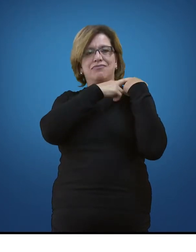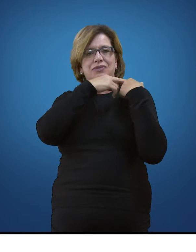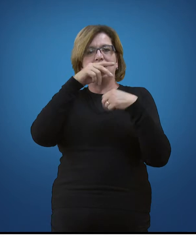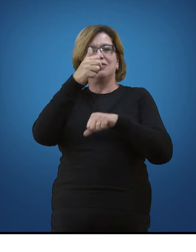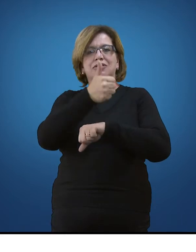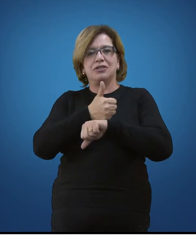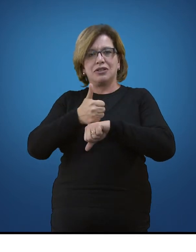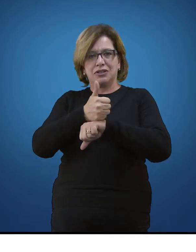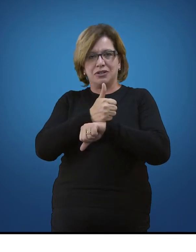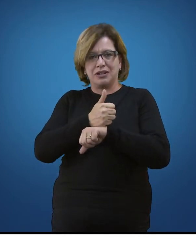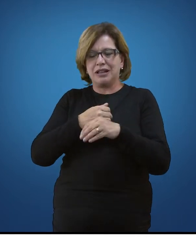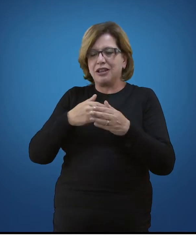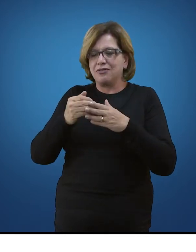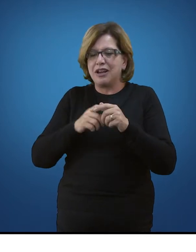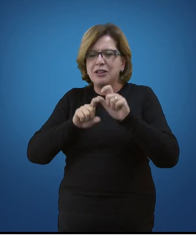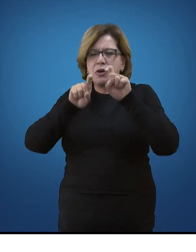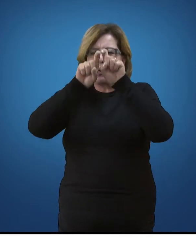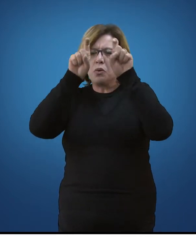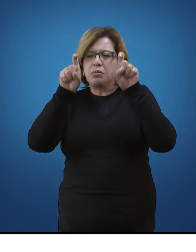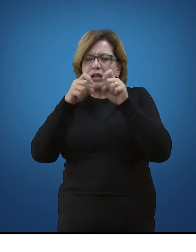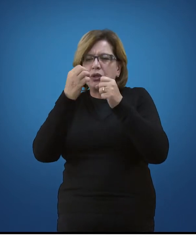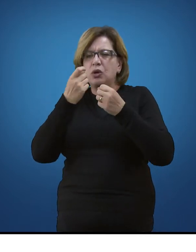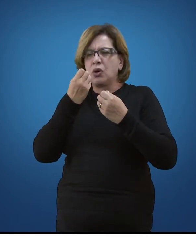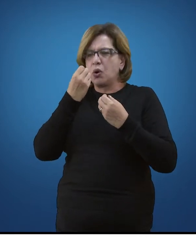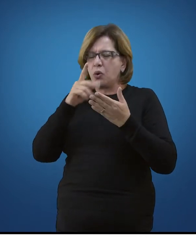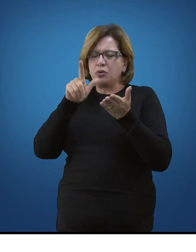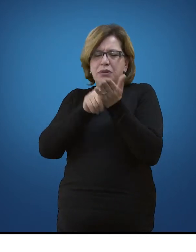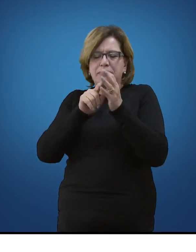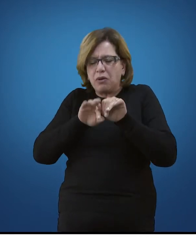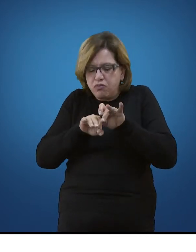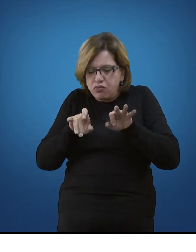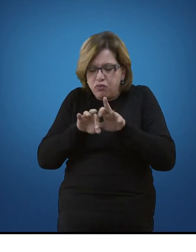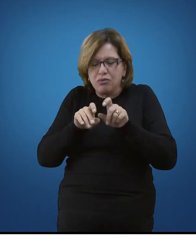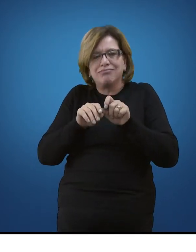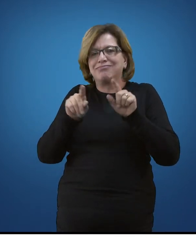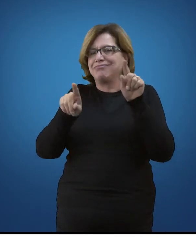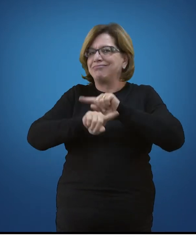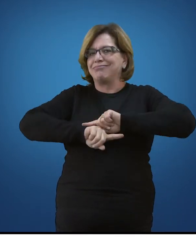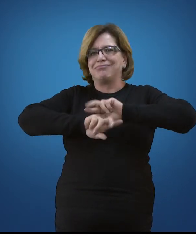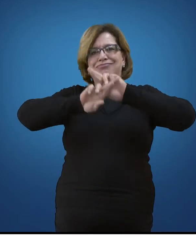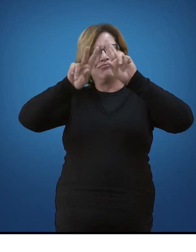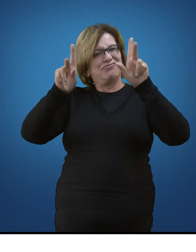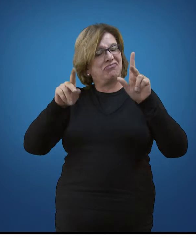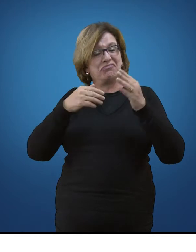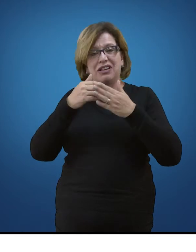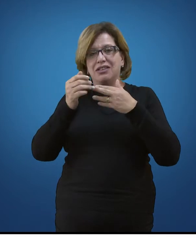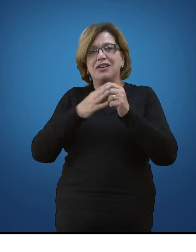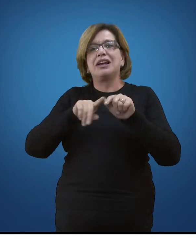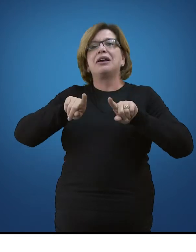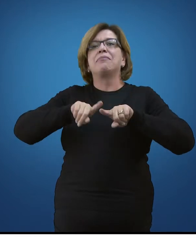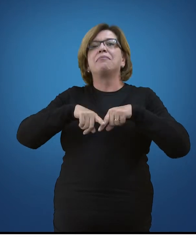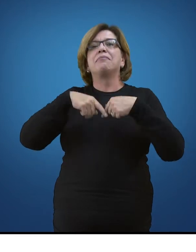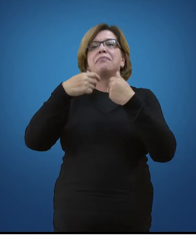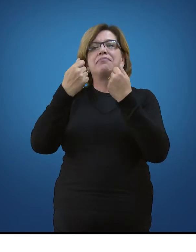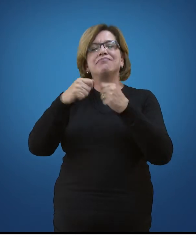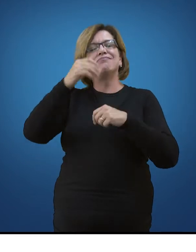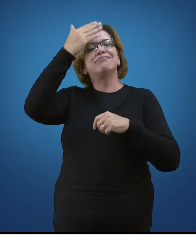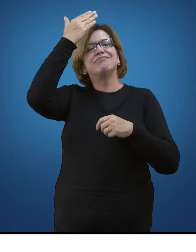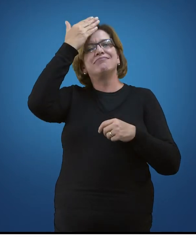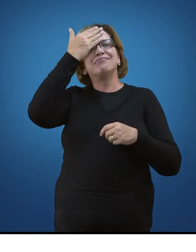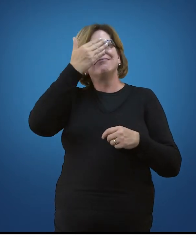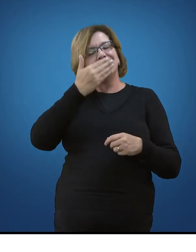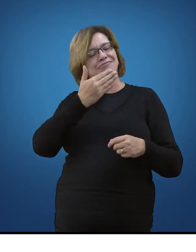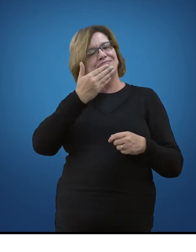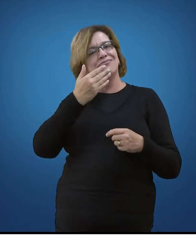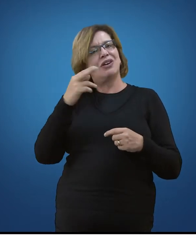mais simples, mais complexas, não muda a essência de uma prestação de contas. A prestação de contas,